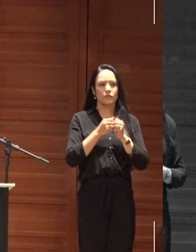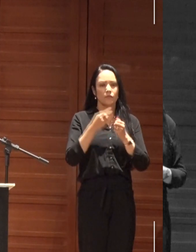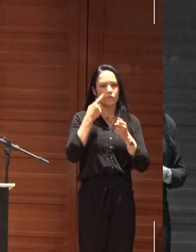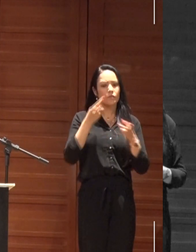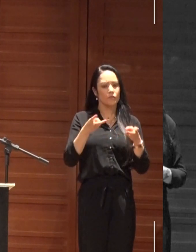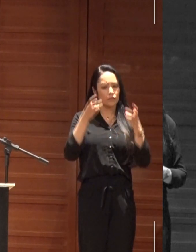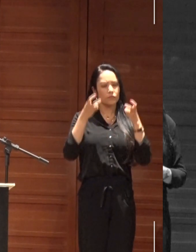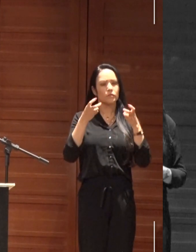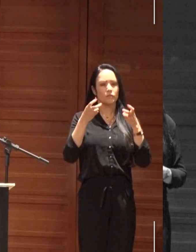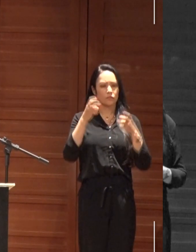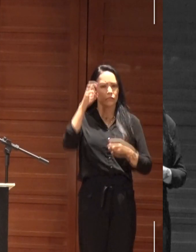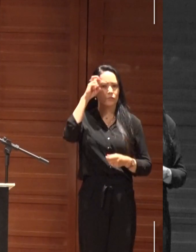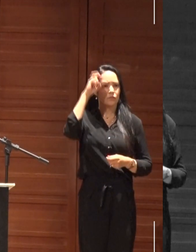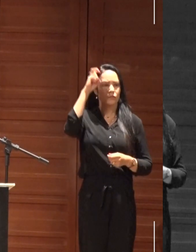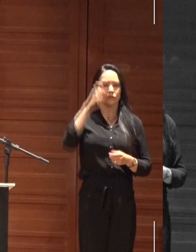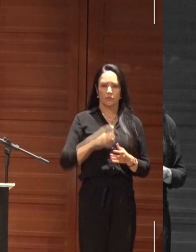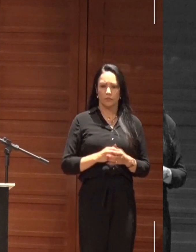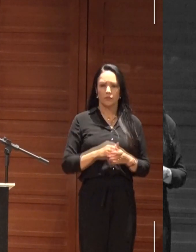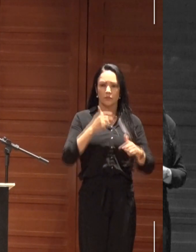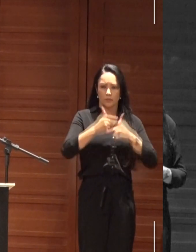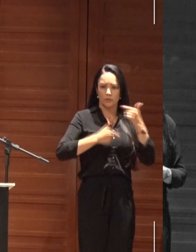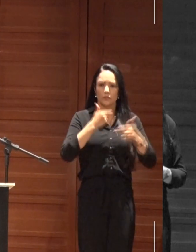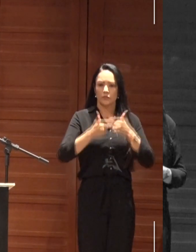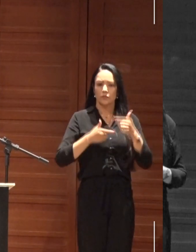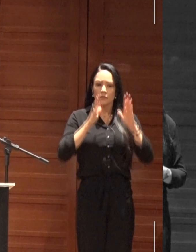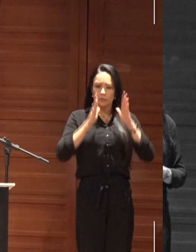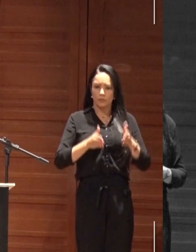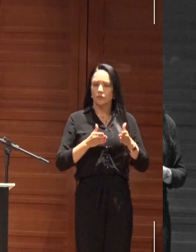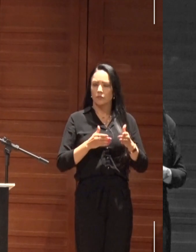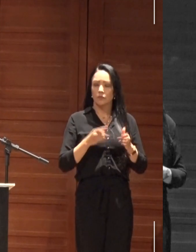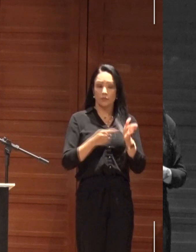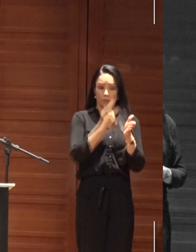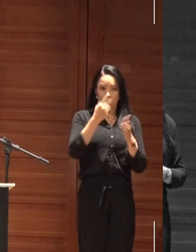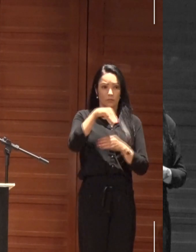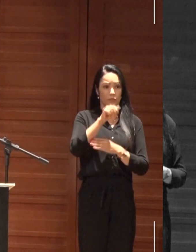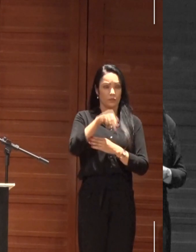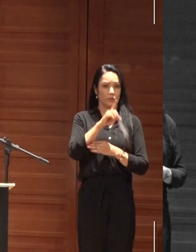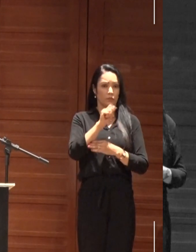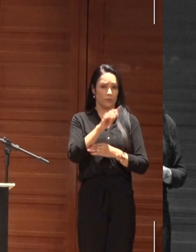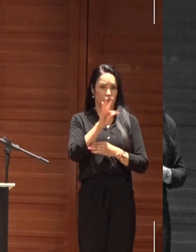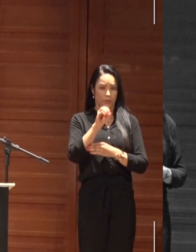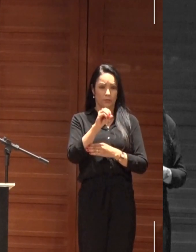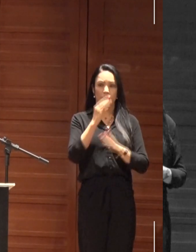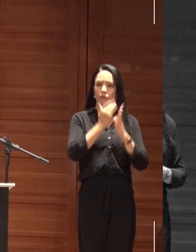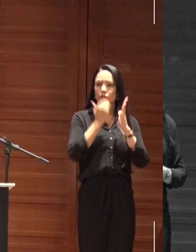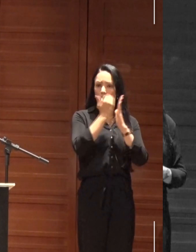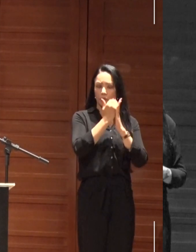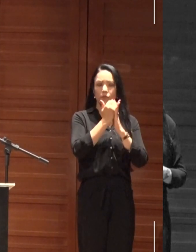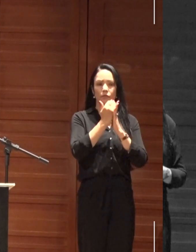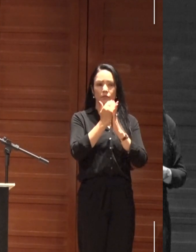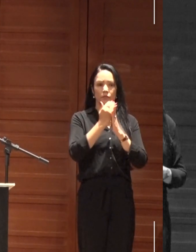reconhecimento à sua inteligência, pelo trabalho realizado em seu primeiro mandato e, acima de tudo, por